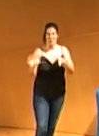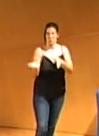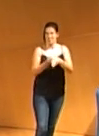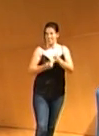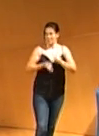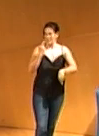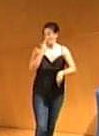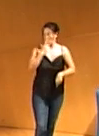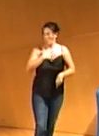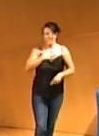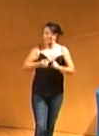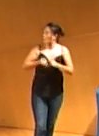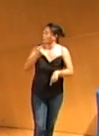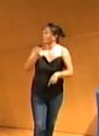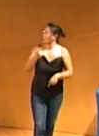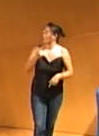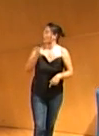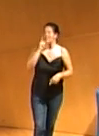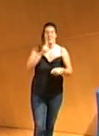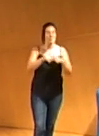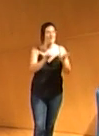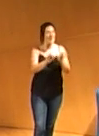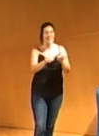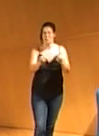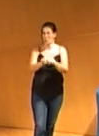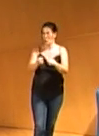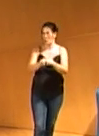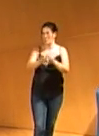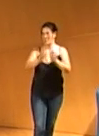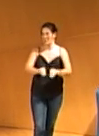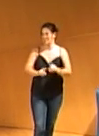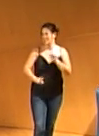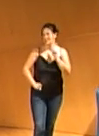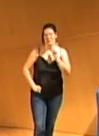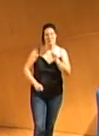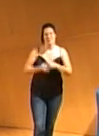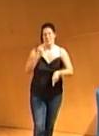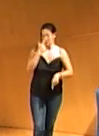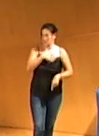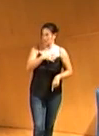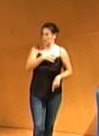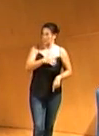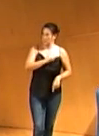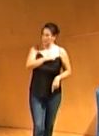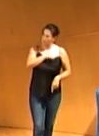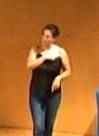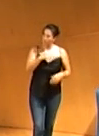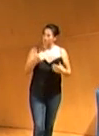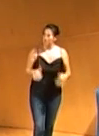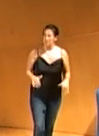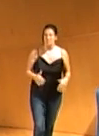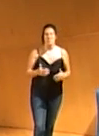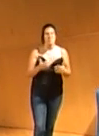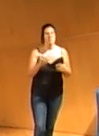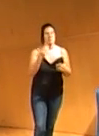beaucoup touché, ce qui est de l'ordre des fratries, de la place des fratries, de la fratrie quand l'enfant est jeune et de